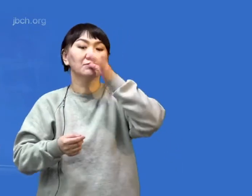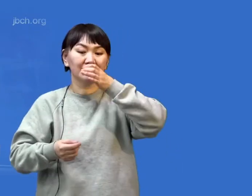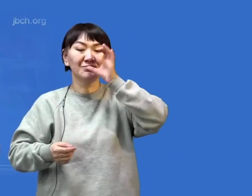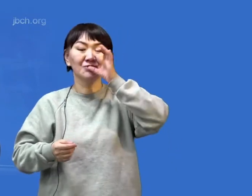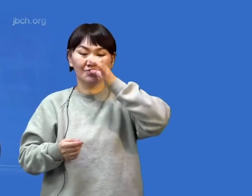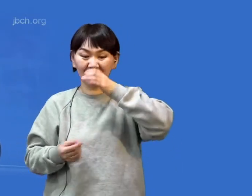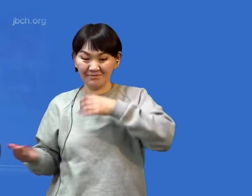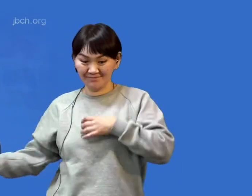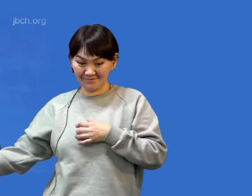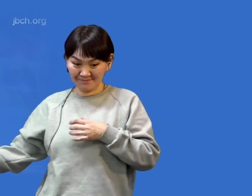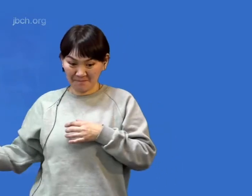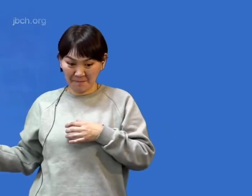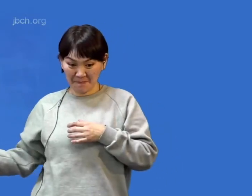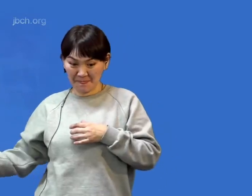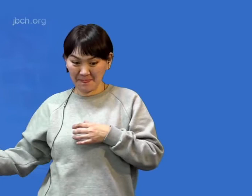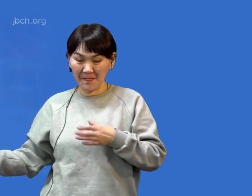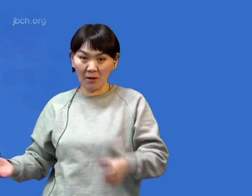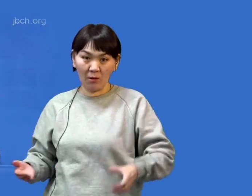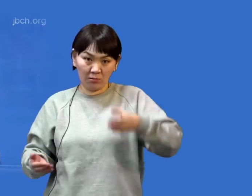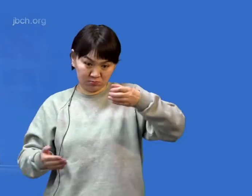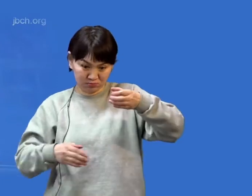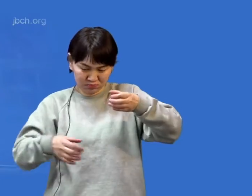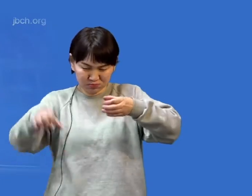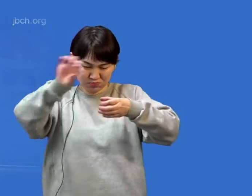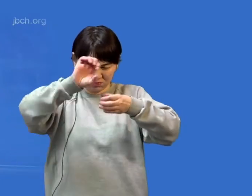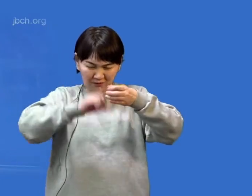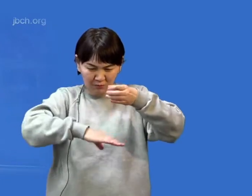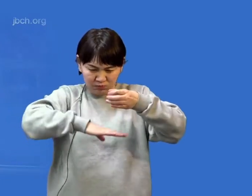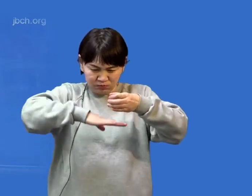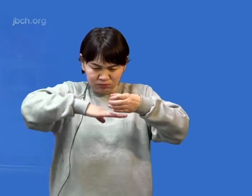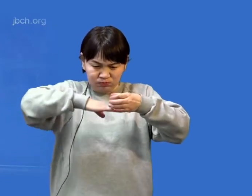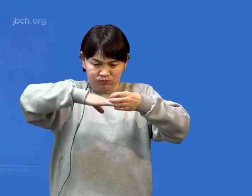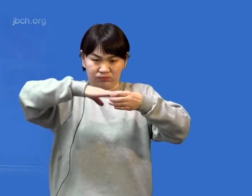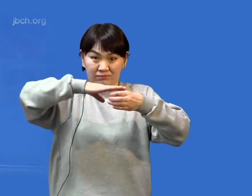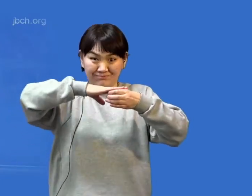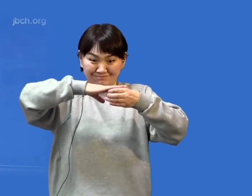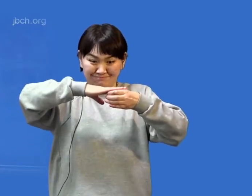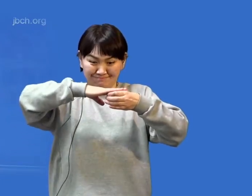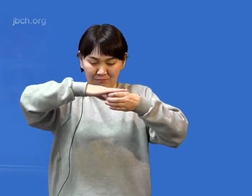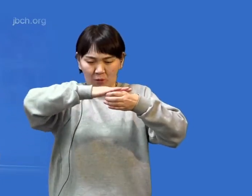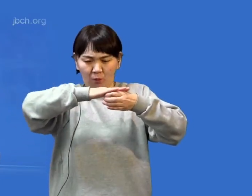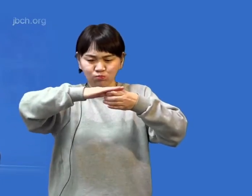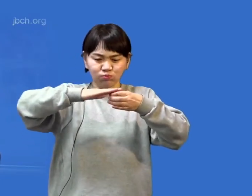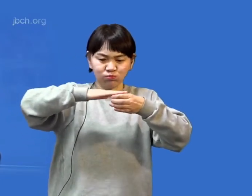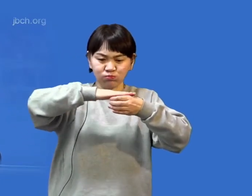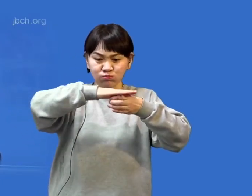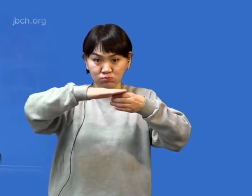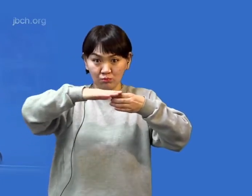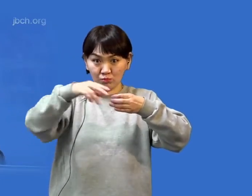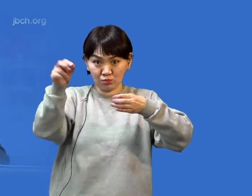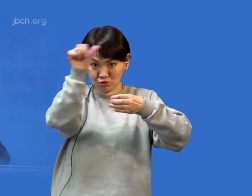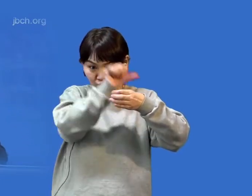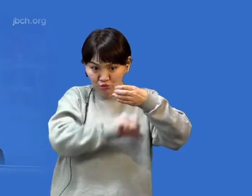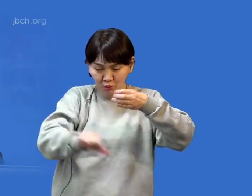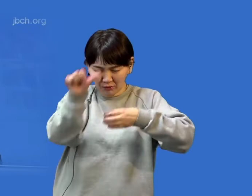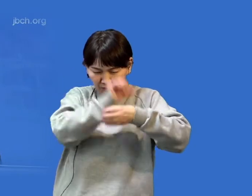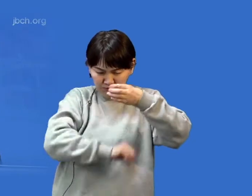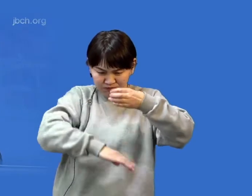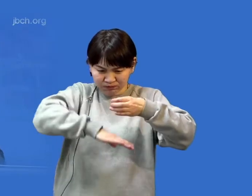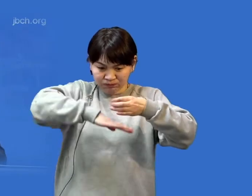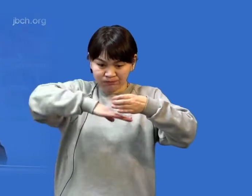пик гүчит дүүрхийг одоо дүүрэл гэж хэлж болохтай адилхан эзний хайр